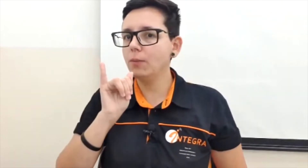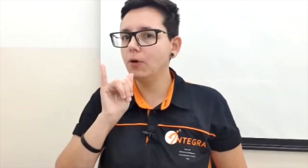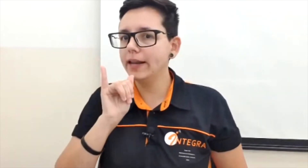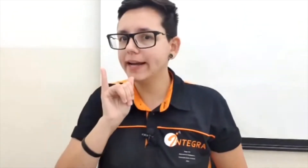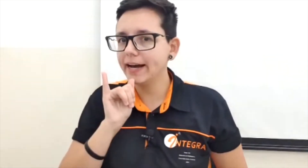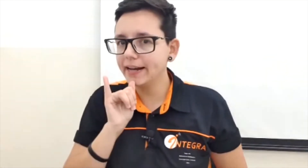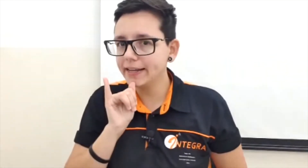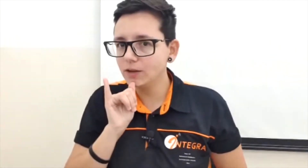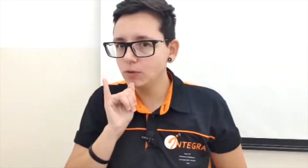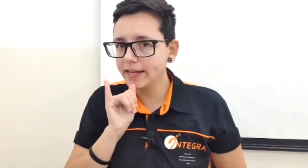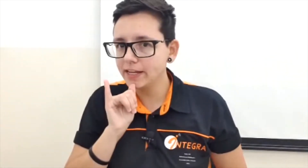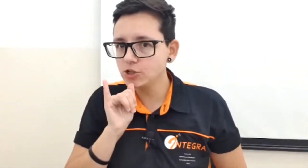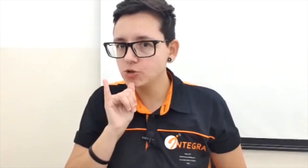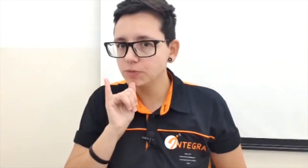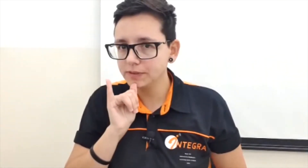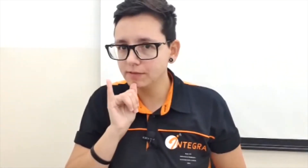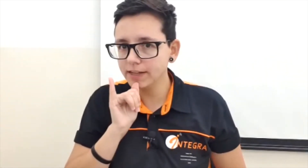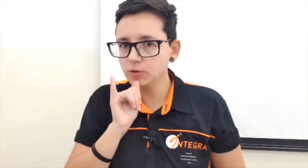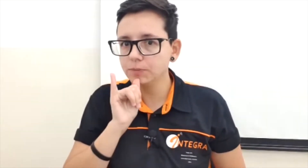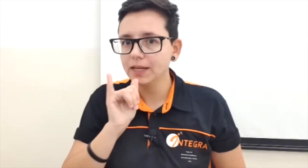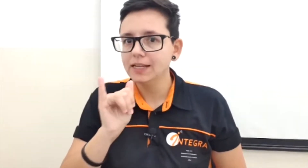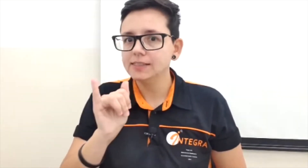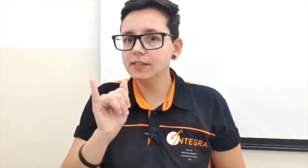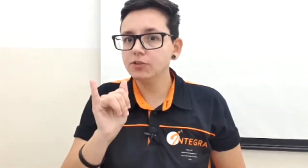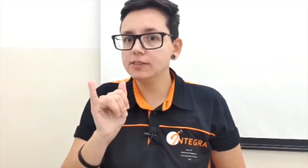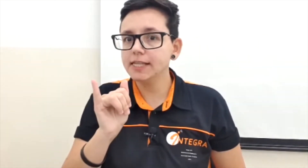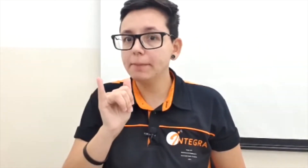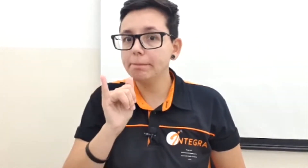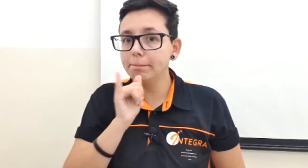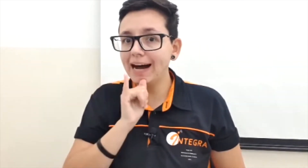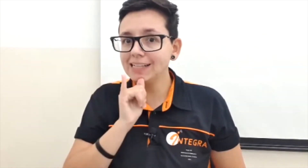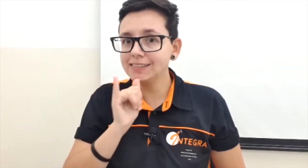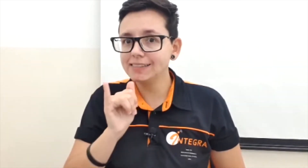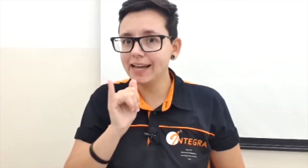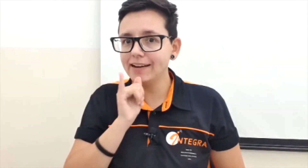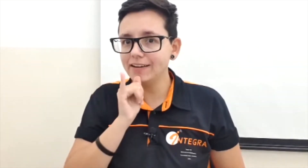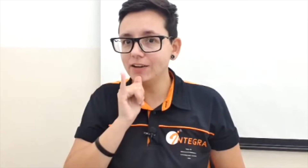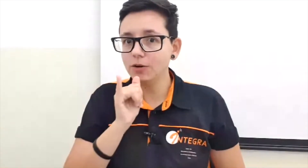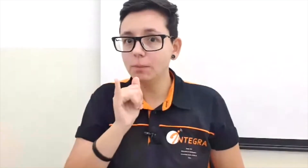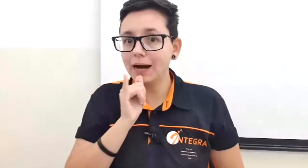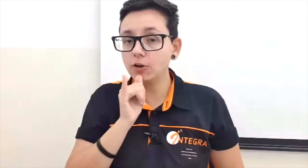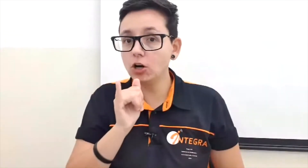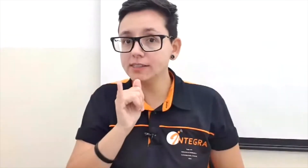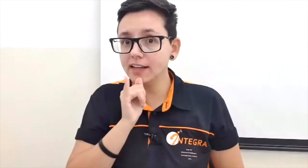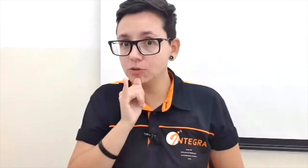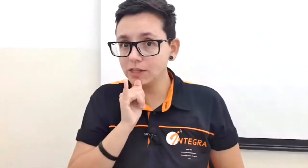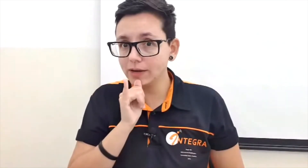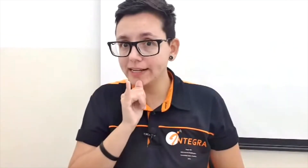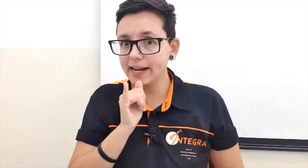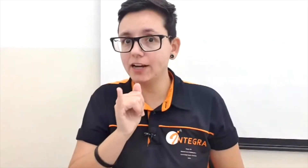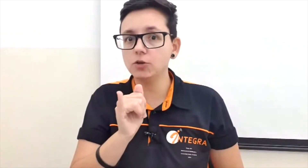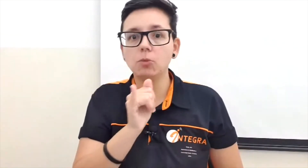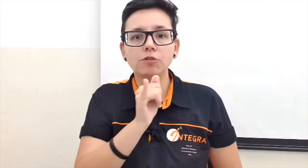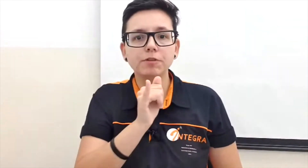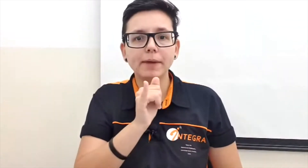o polegar aqui no queixo, tá vendo? Se você bater, anota aí no teu caderno,